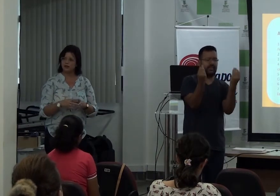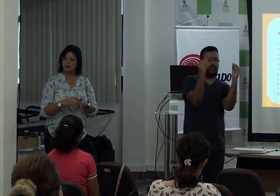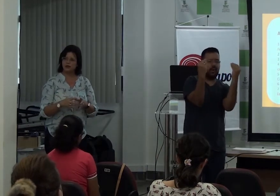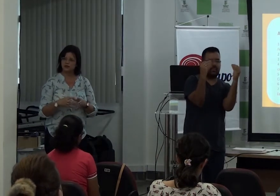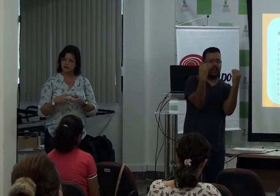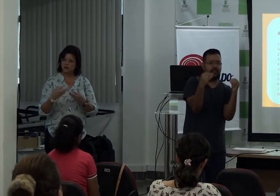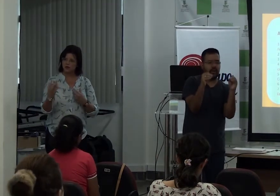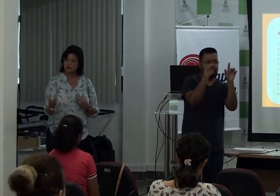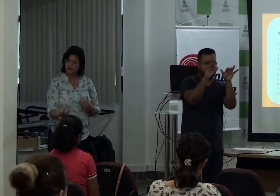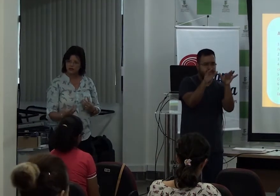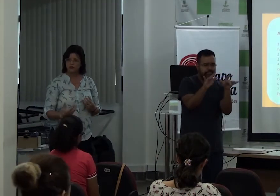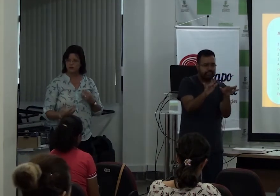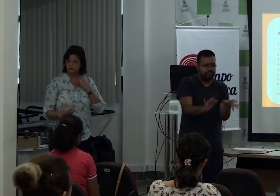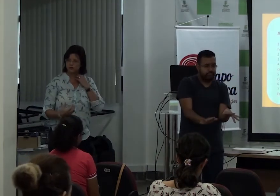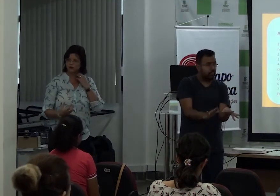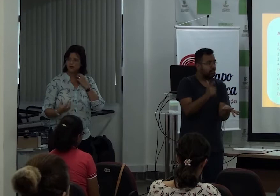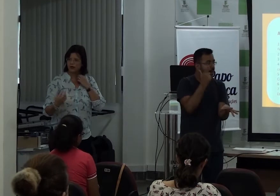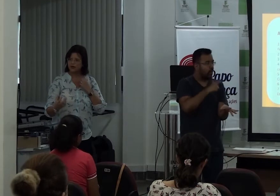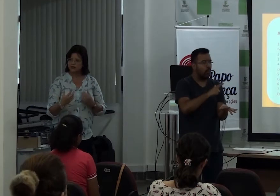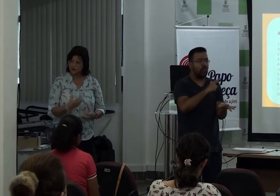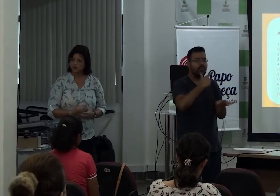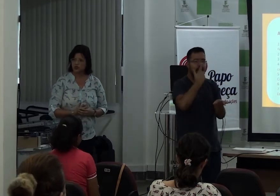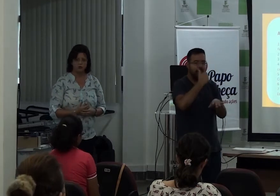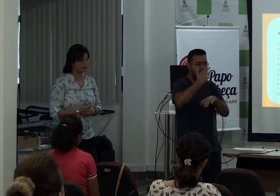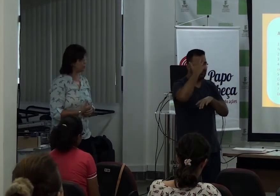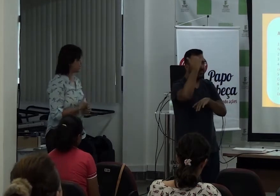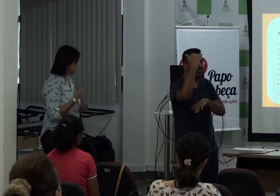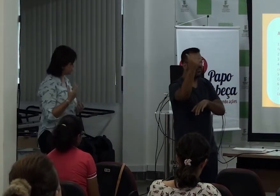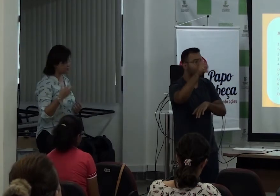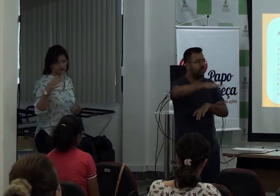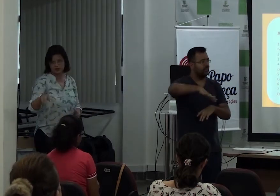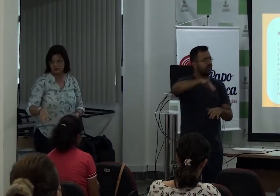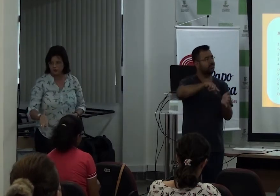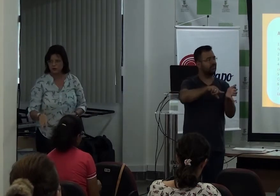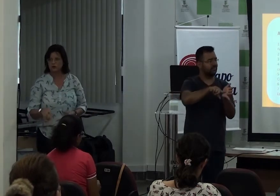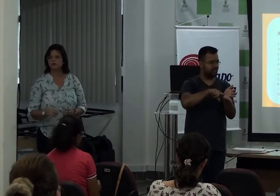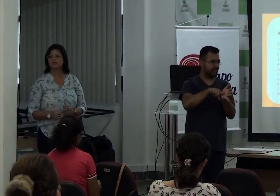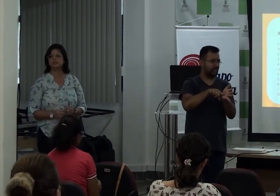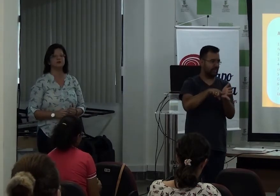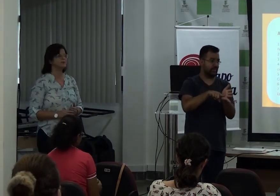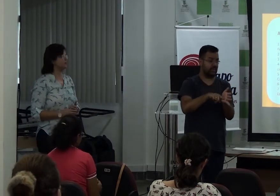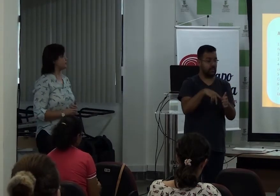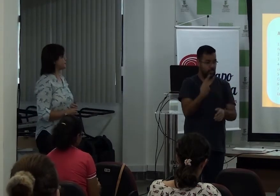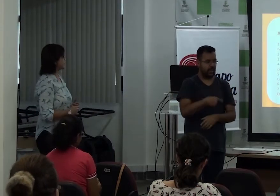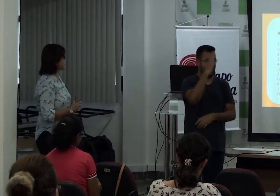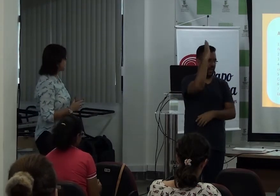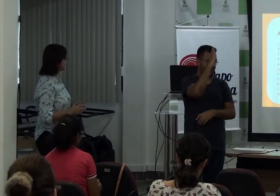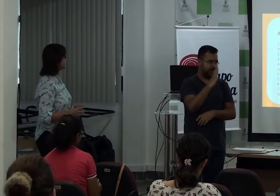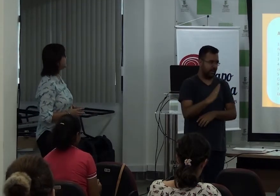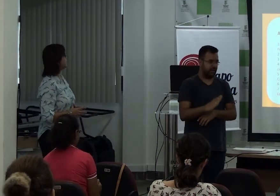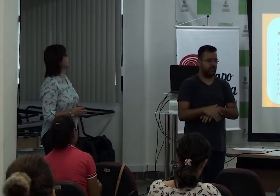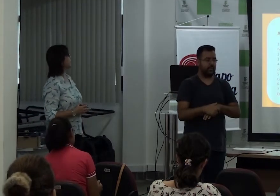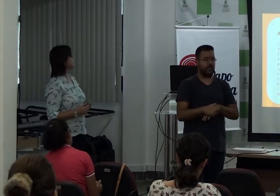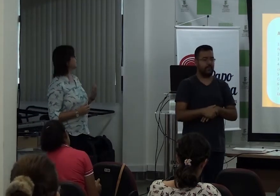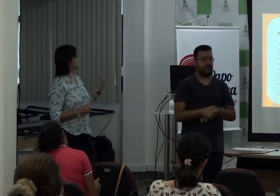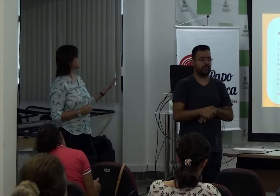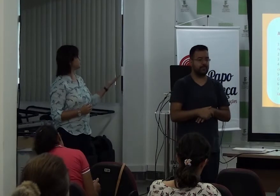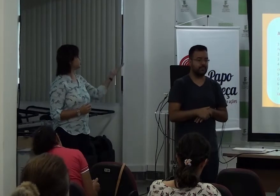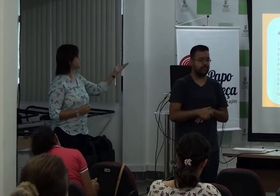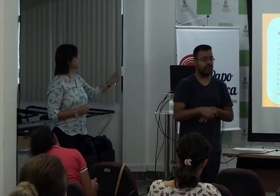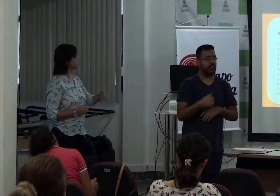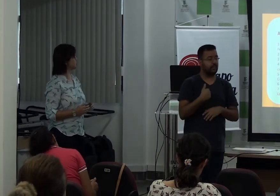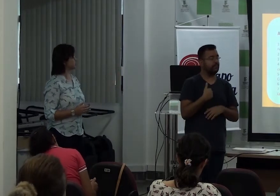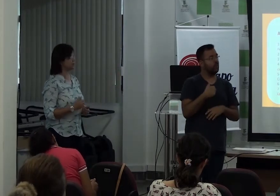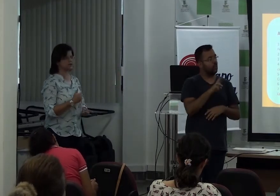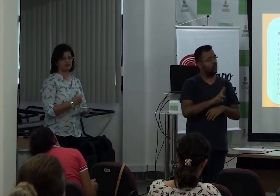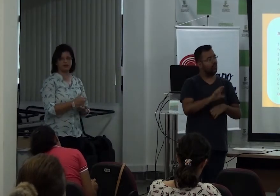ela ser reconhecida no mundo científico, aqui, pelo menos aqui no Brasil. E através